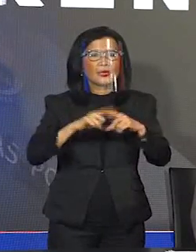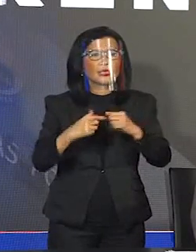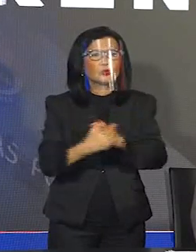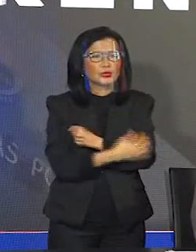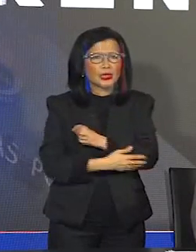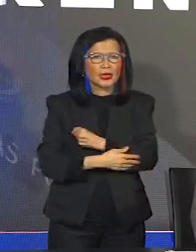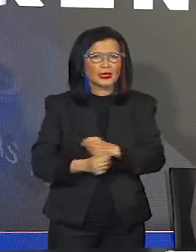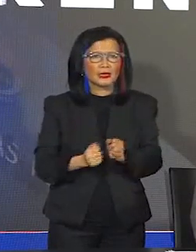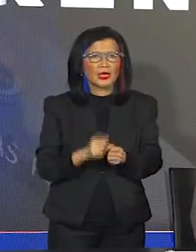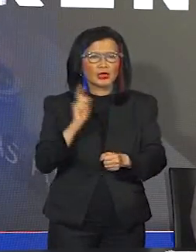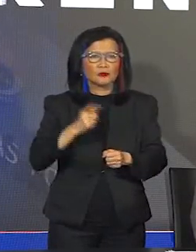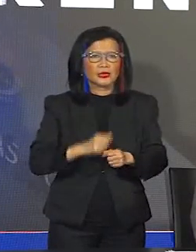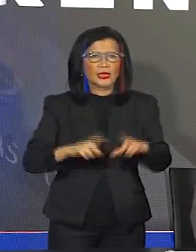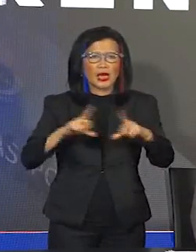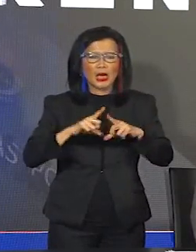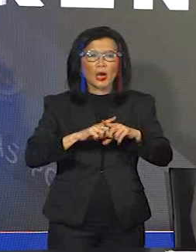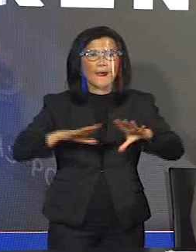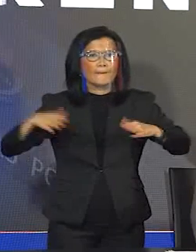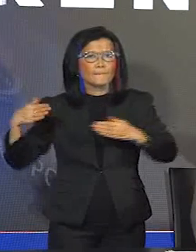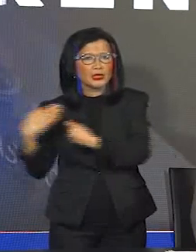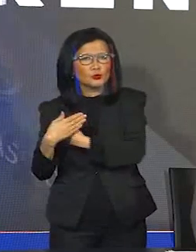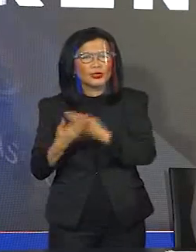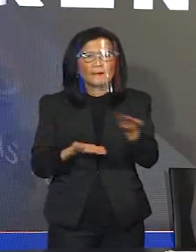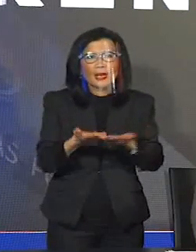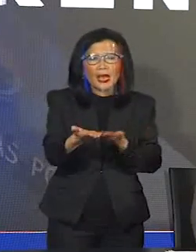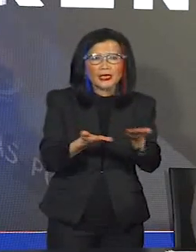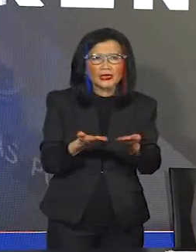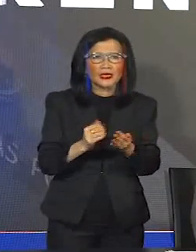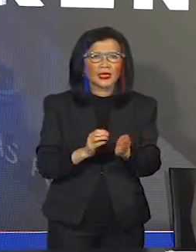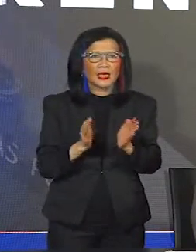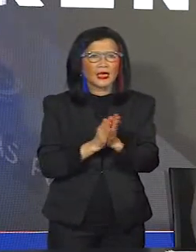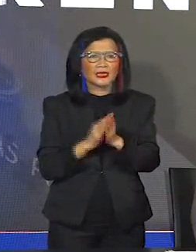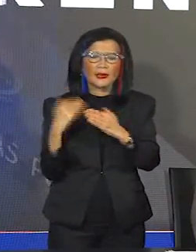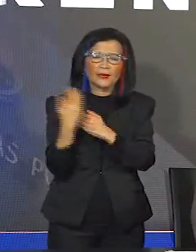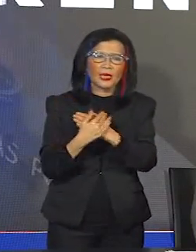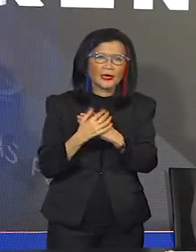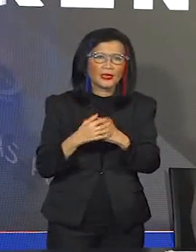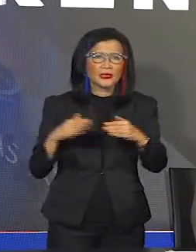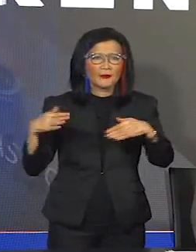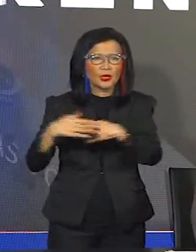sebagai aparat yang melindungi, melayani, dan mengayomi